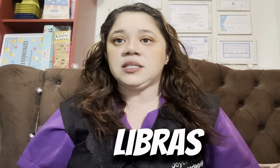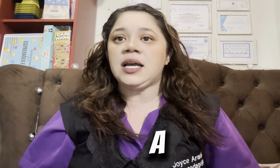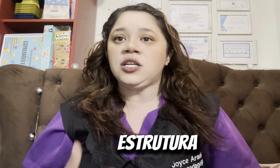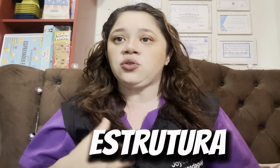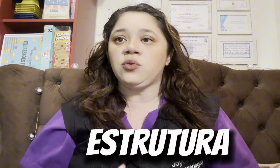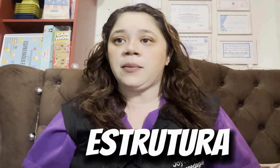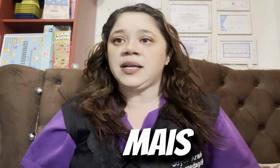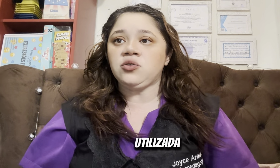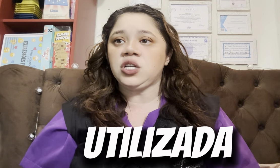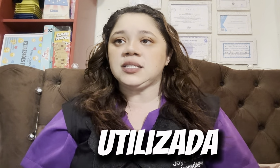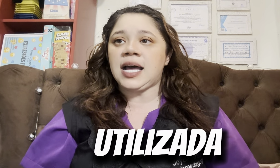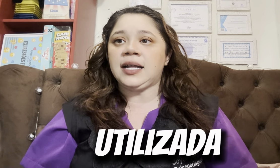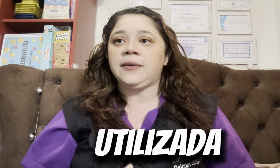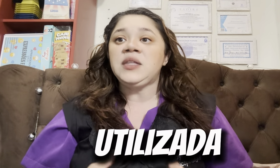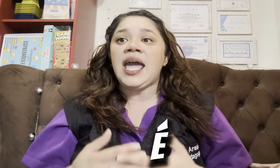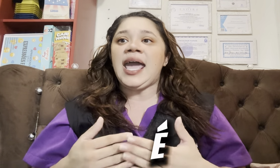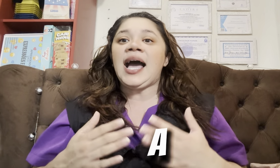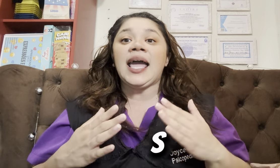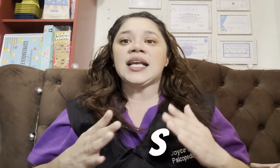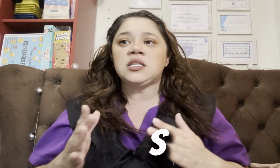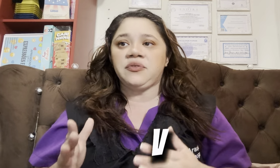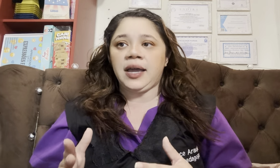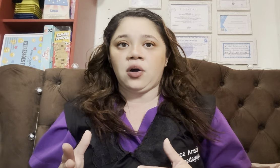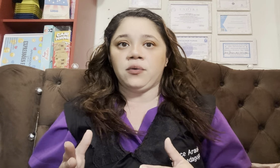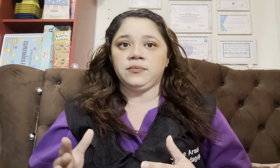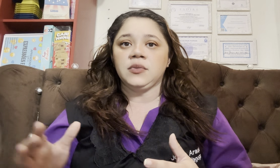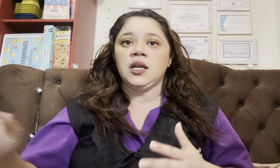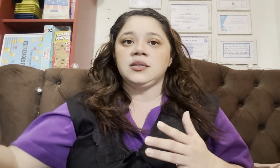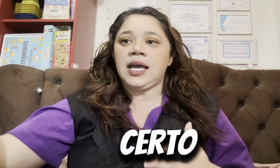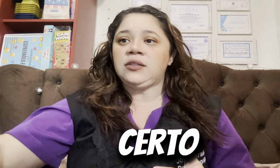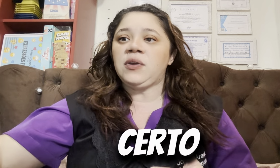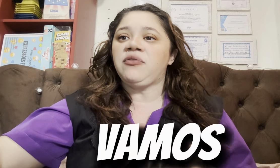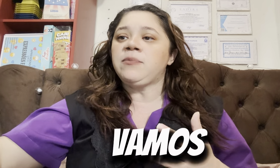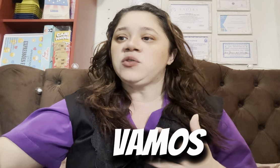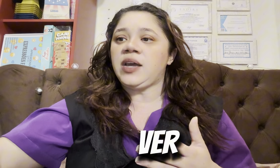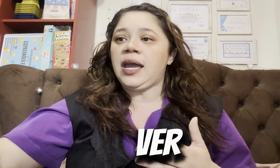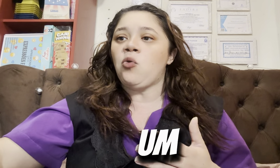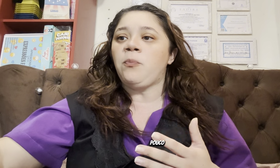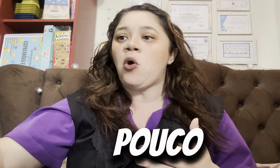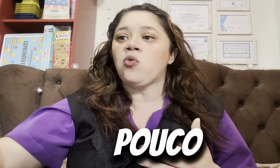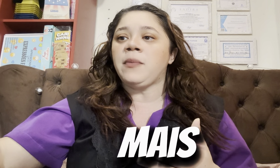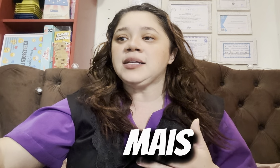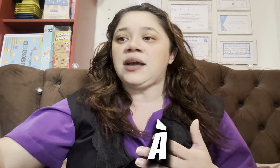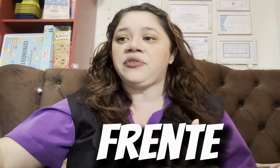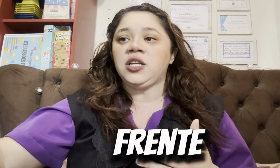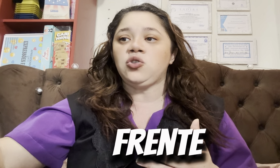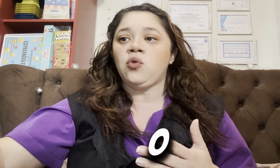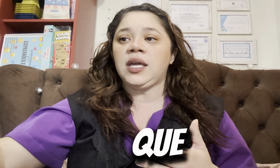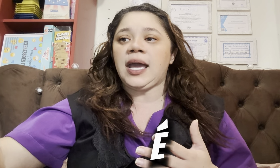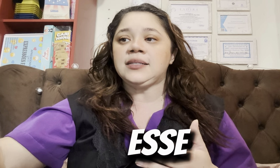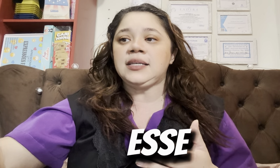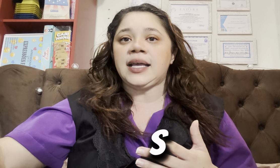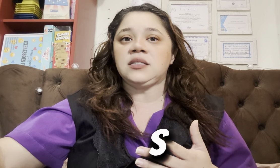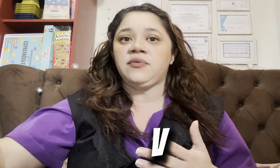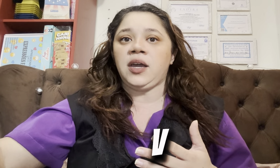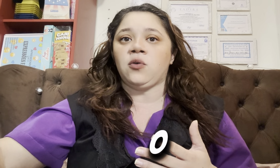a estrutura mais utilizada é a SVO, certo? Que vamos ver um pouco mais à frente o que é esse SVO,